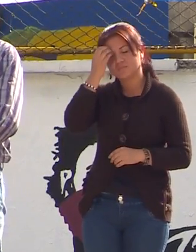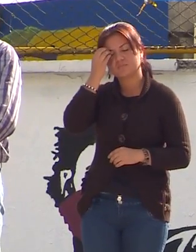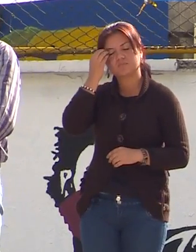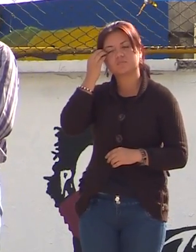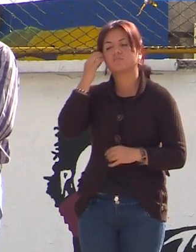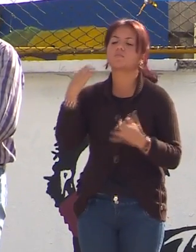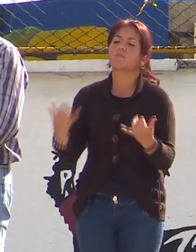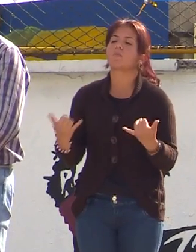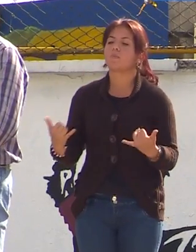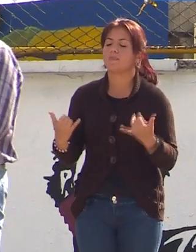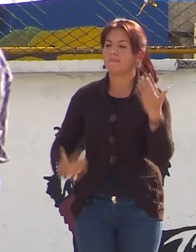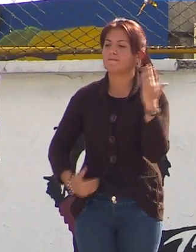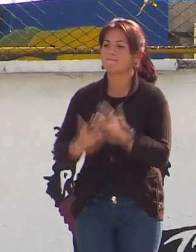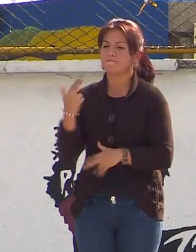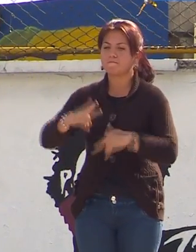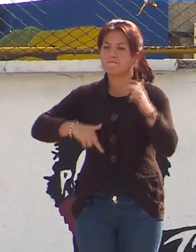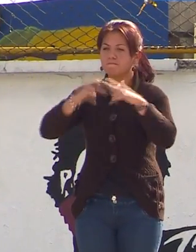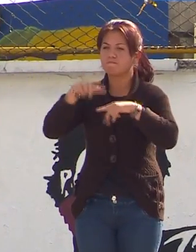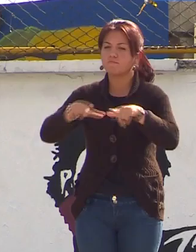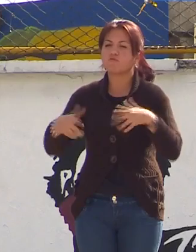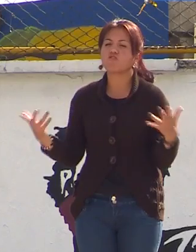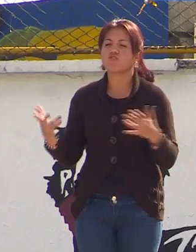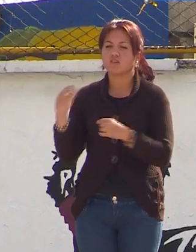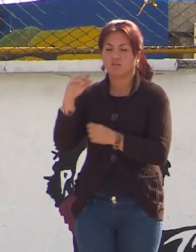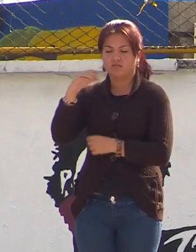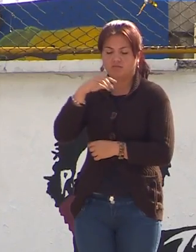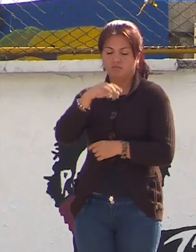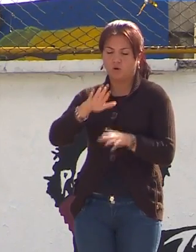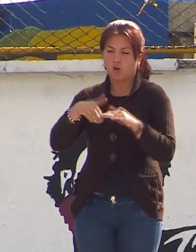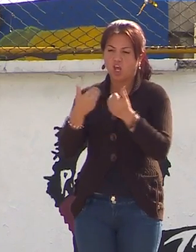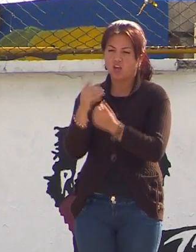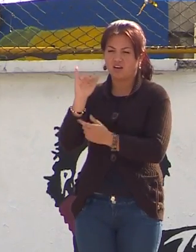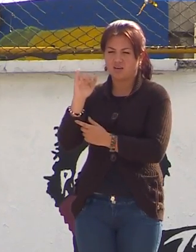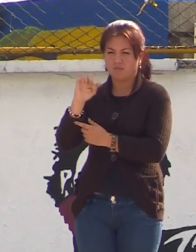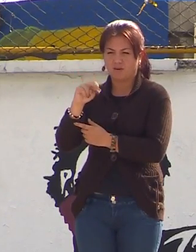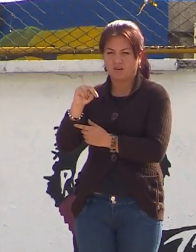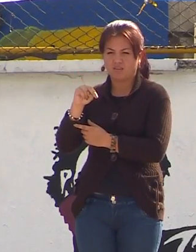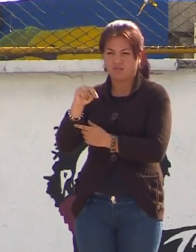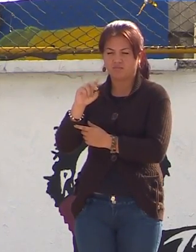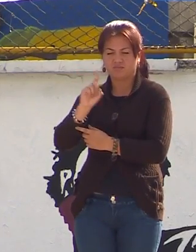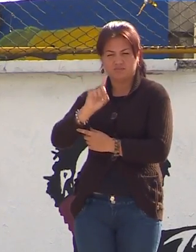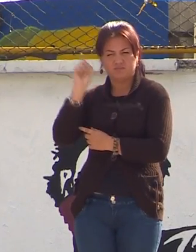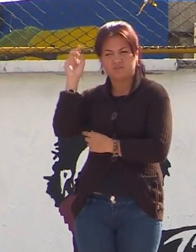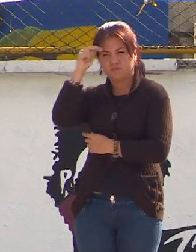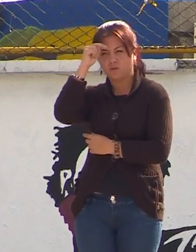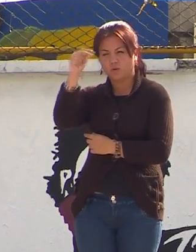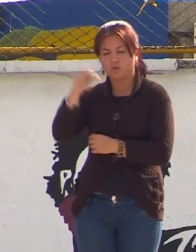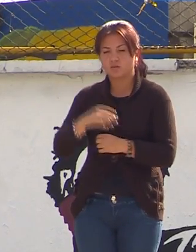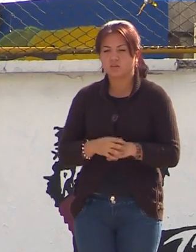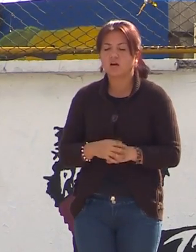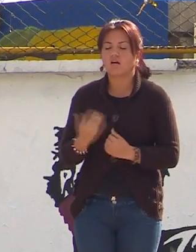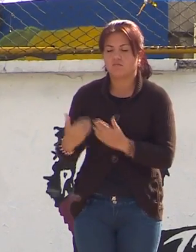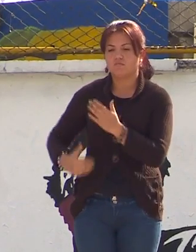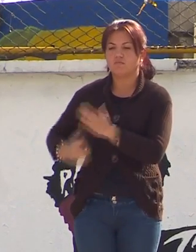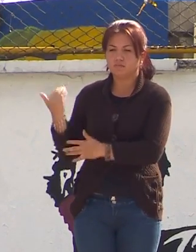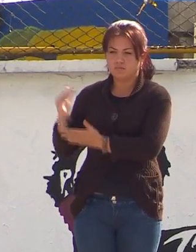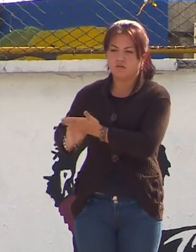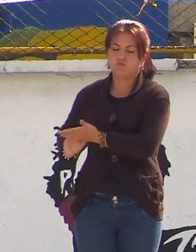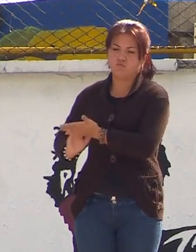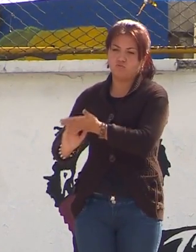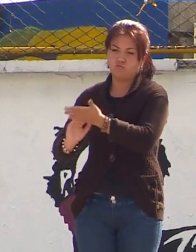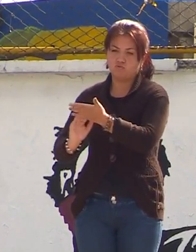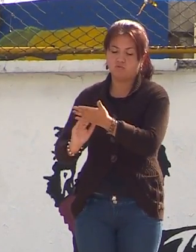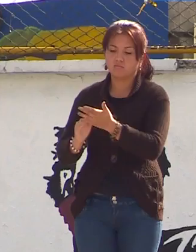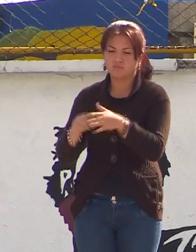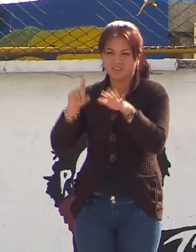vamos a iniciar obras en el IPN. Antes de concluir este semestre,